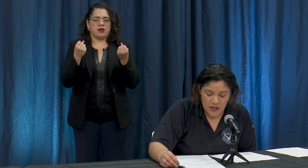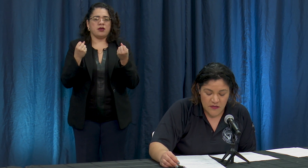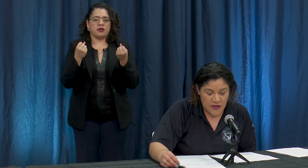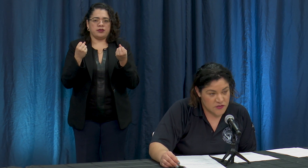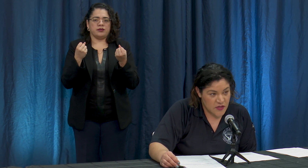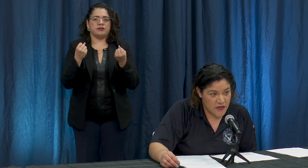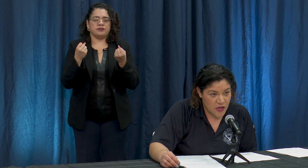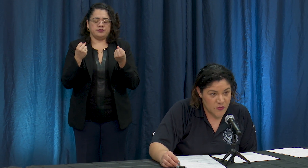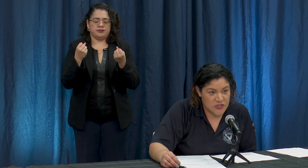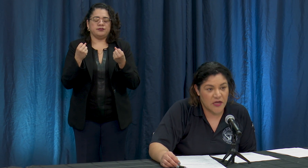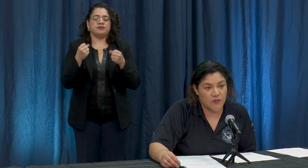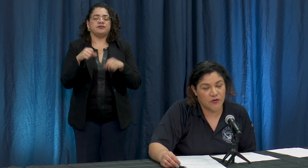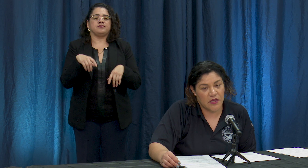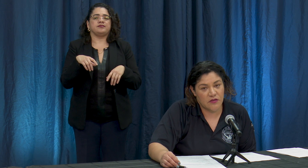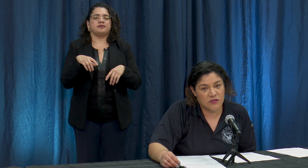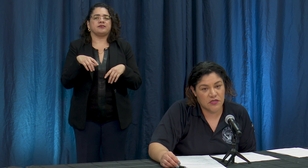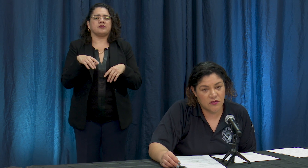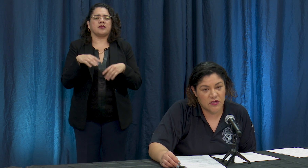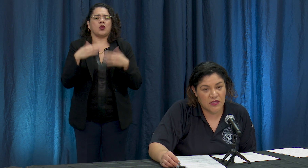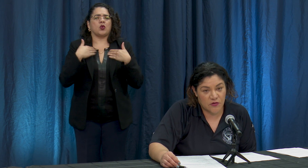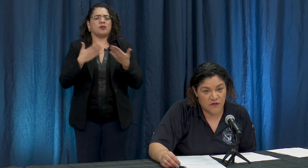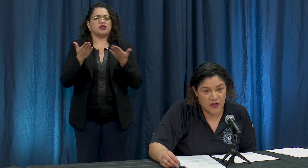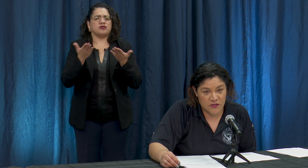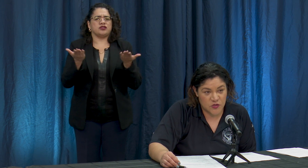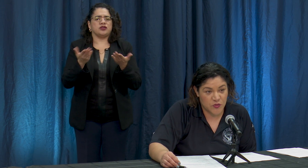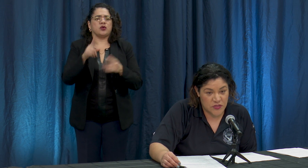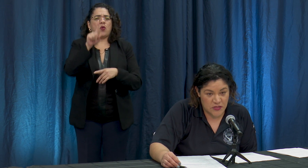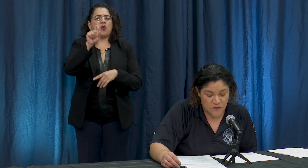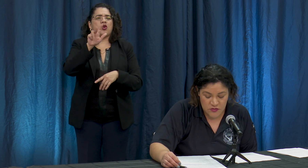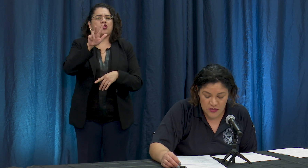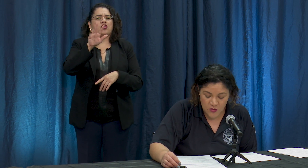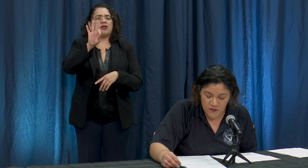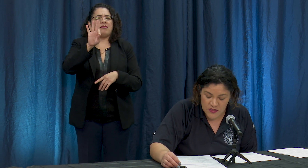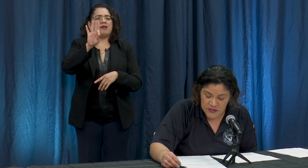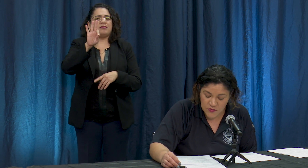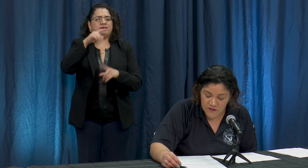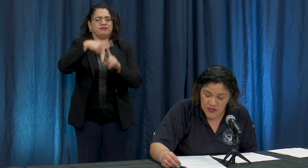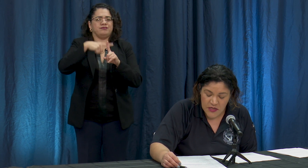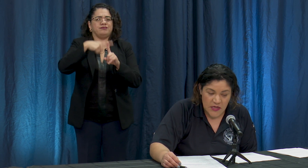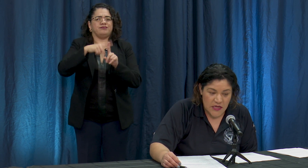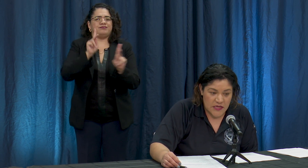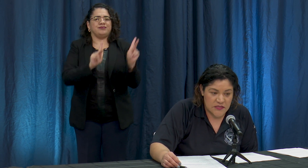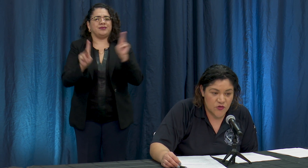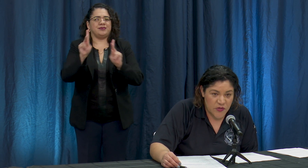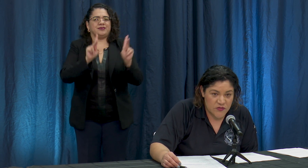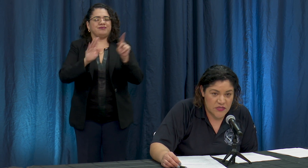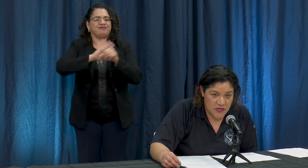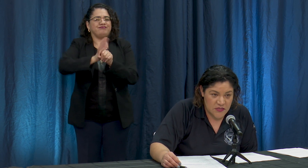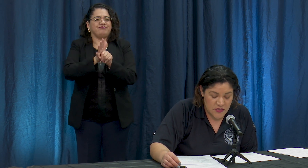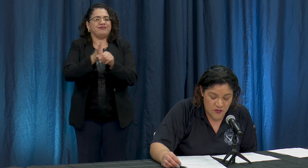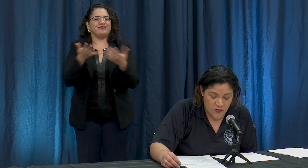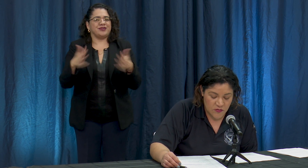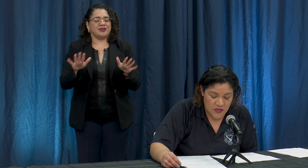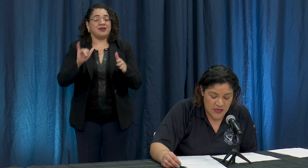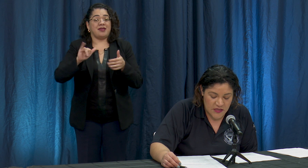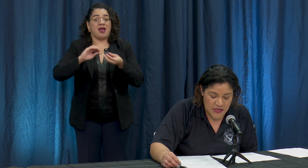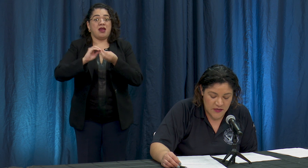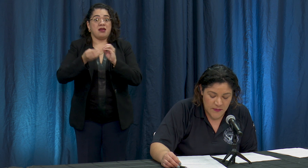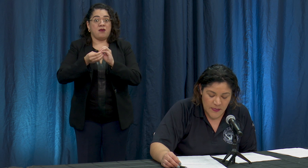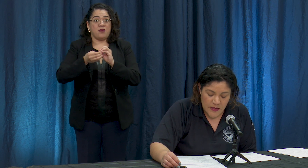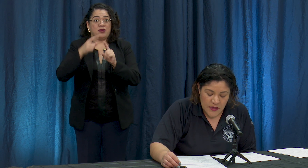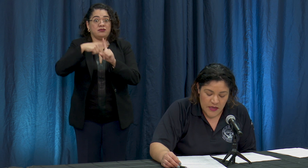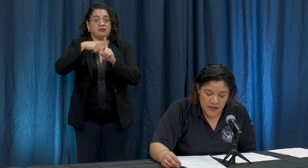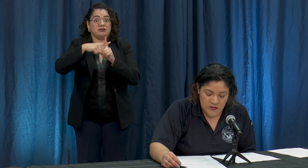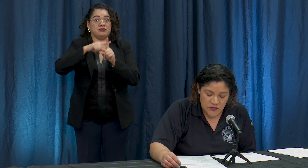Humanos de la ciudad de Long Beach ha reportado 139 casos positivos del COVID-19. Este número sigue creciendo día a